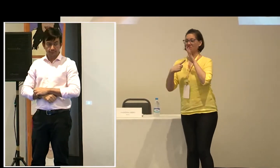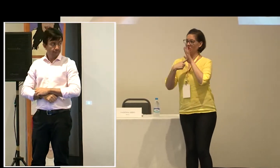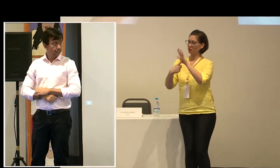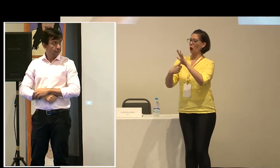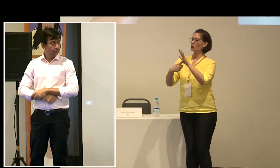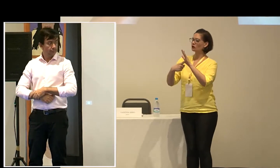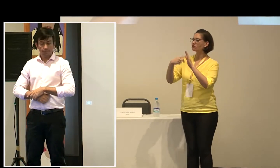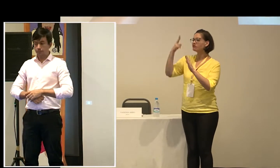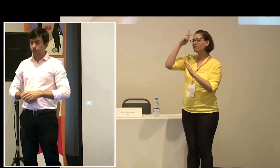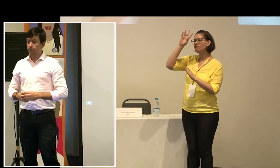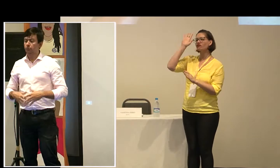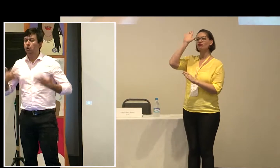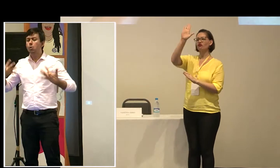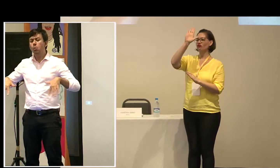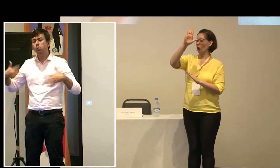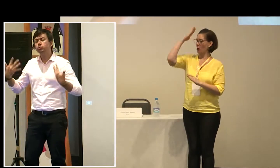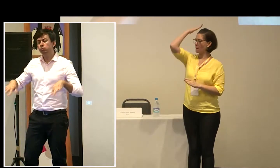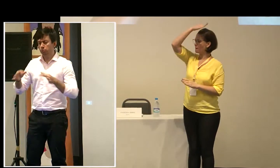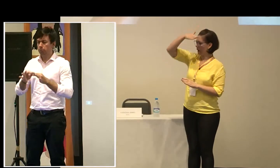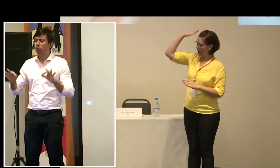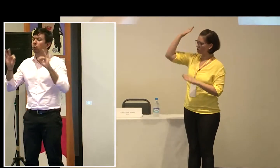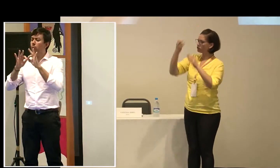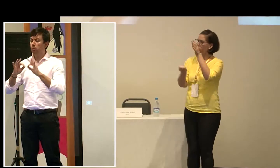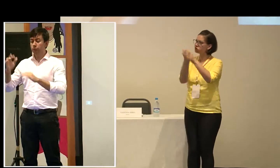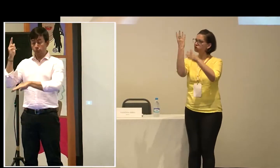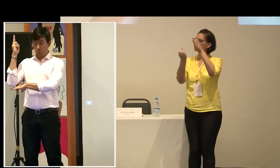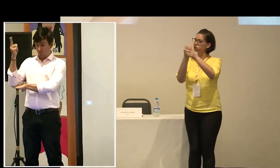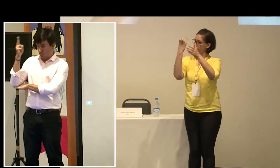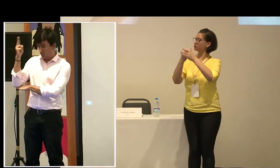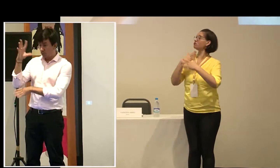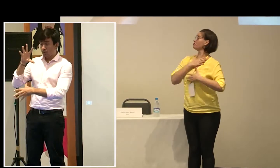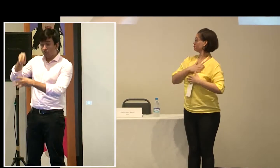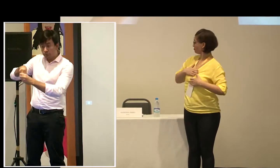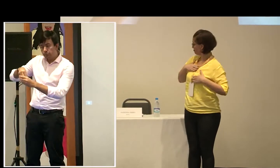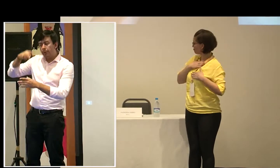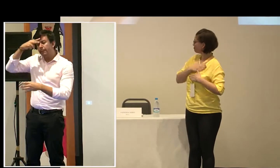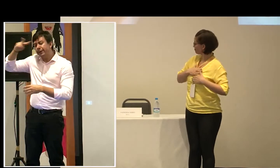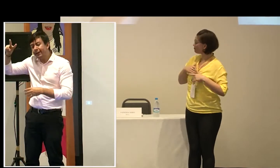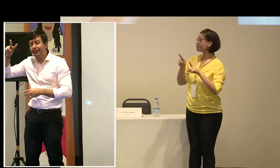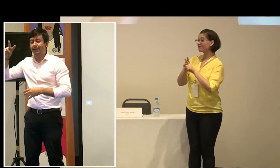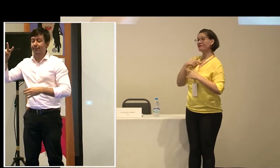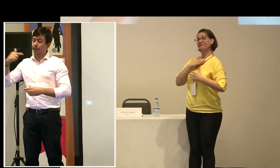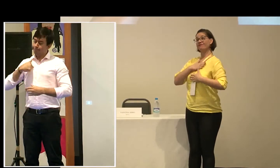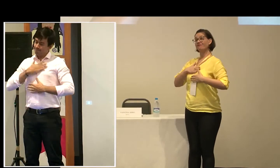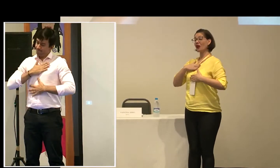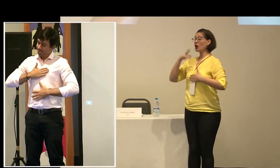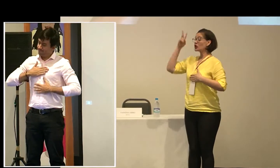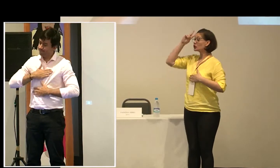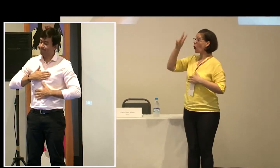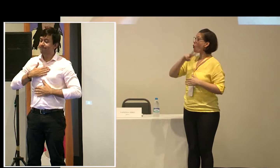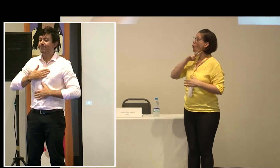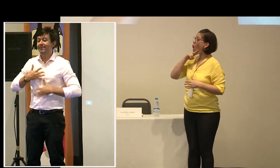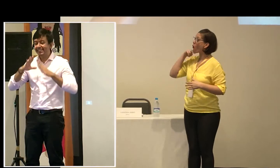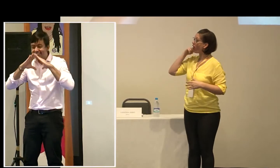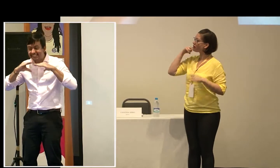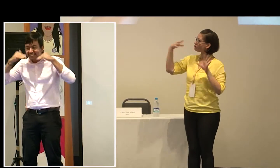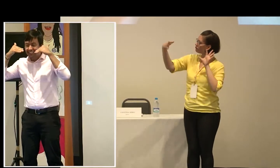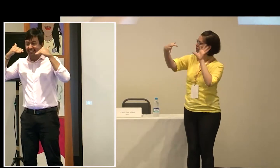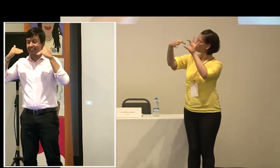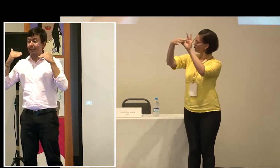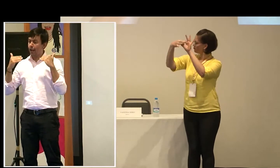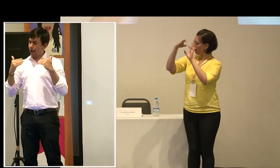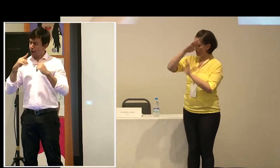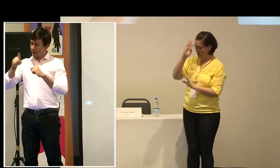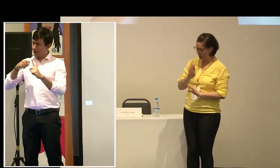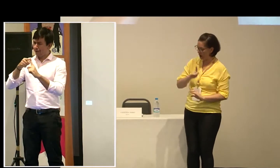Parabéns, é muito interessante mostrar a história do México e eu fiquei muito feliz em